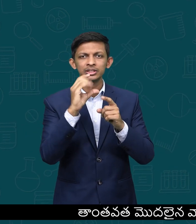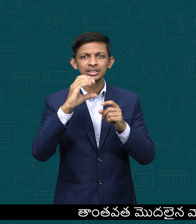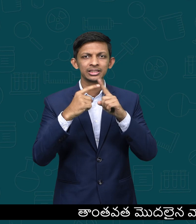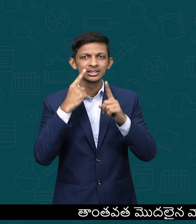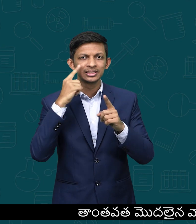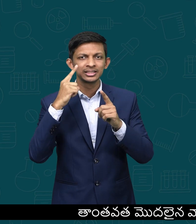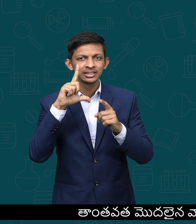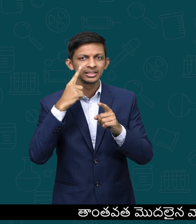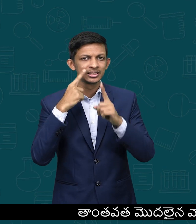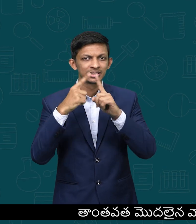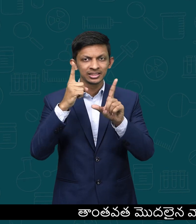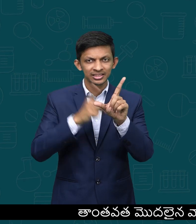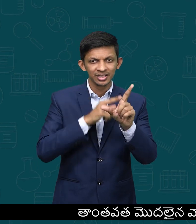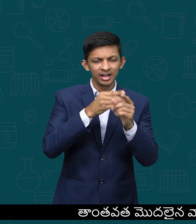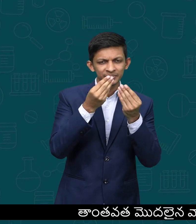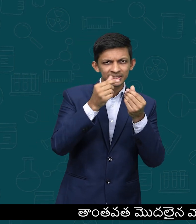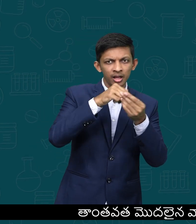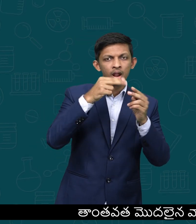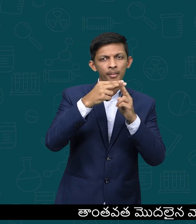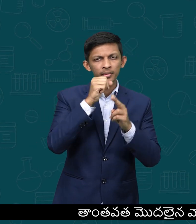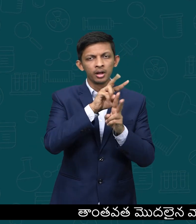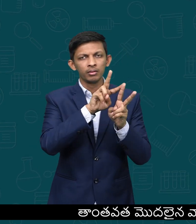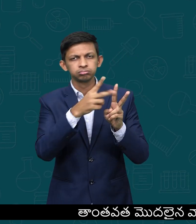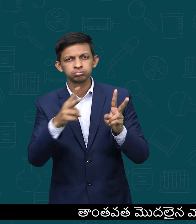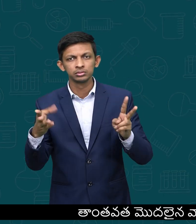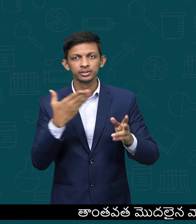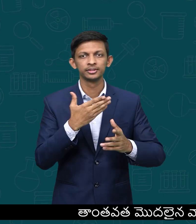వాటి గురించి అధ్యయనం చేశారు.